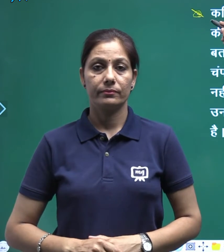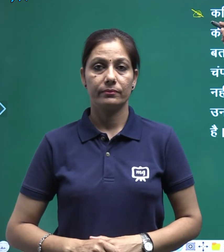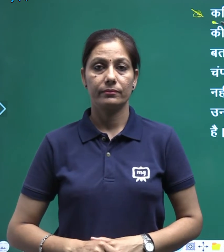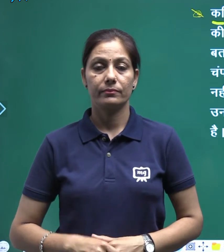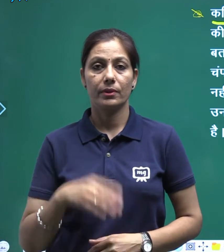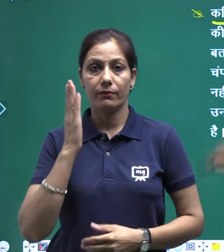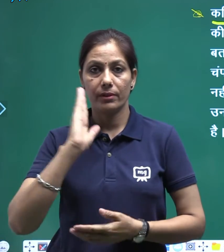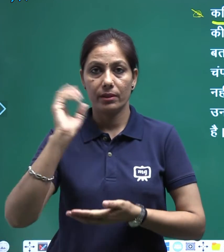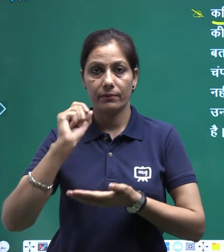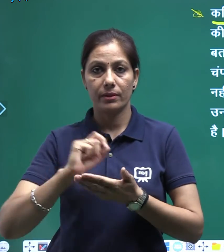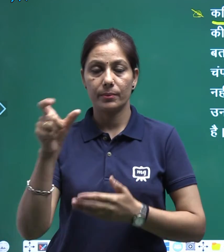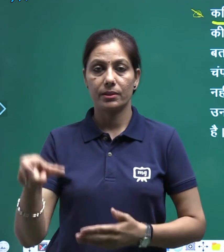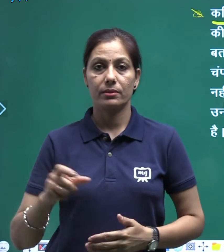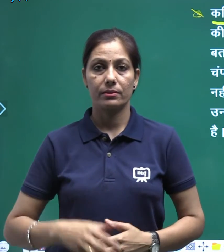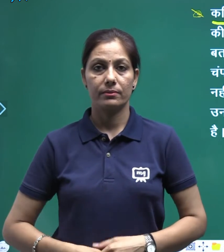कवि